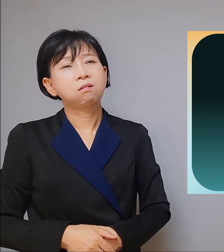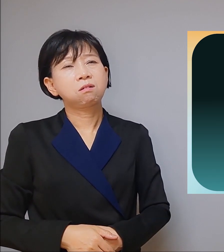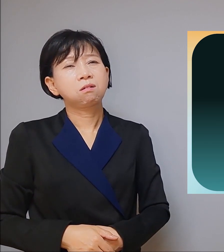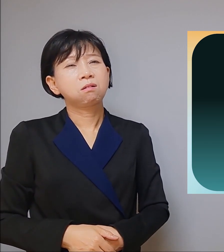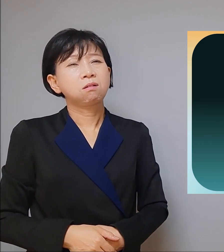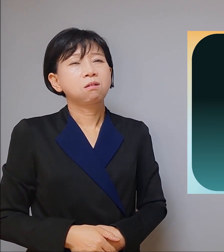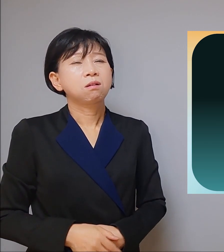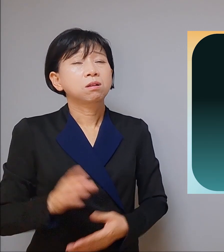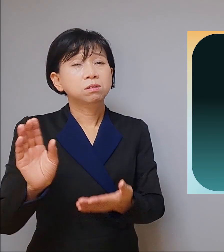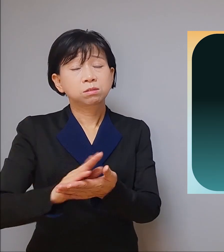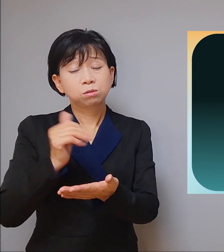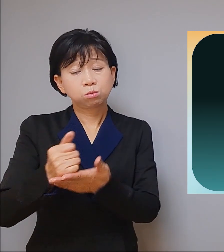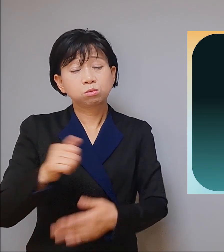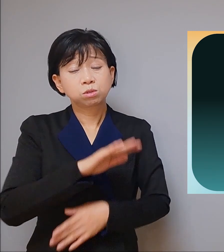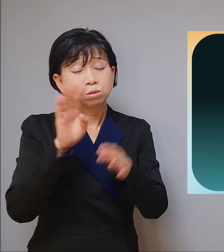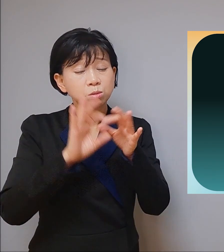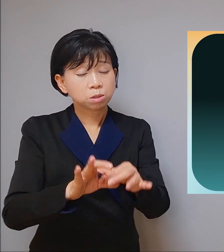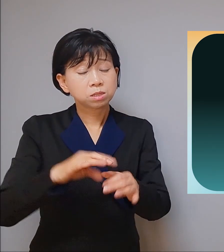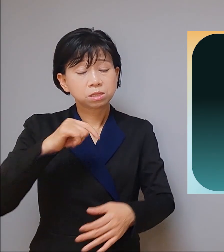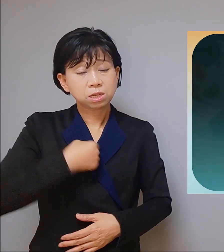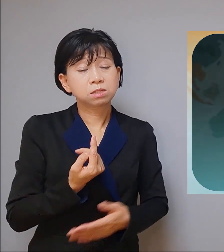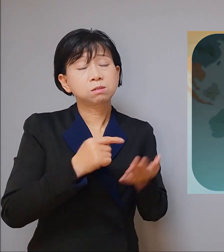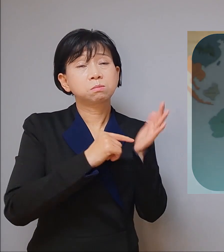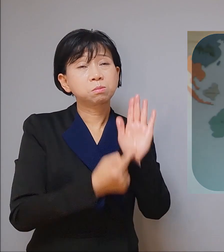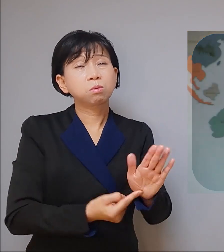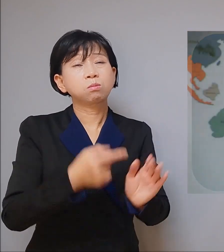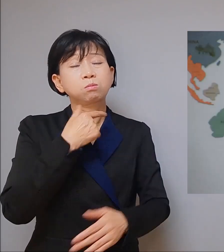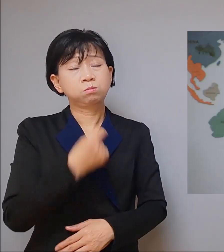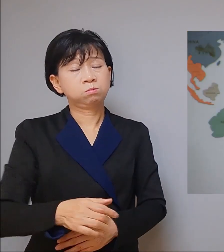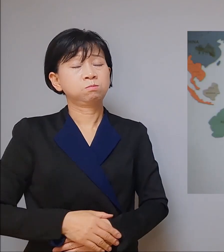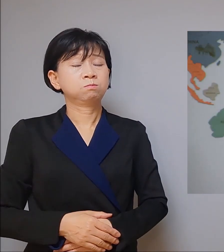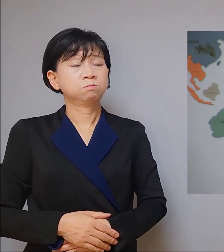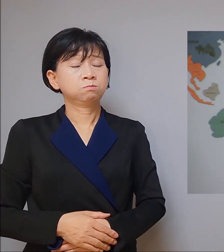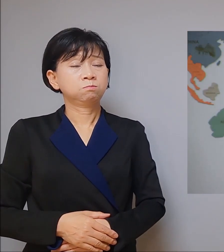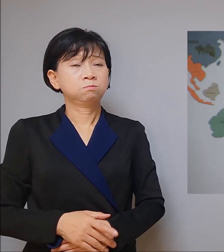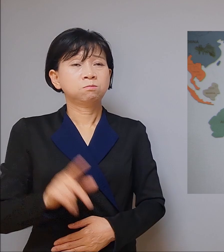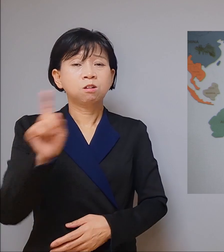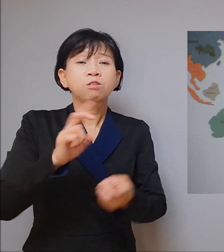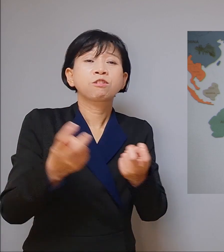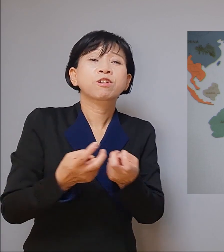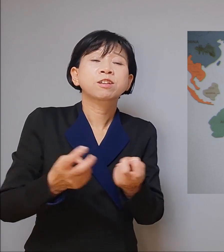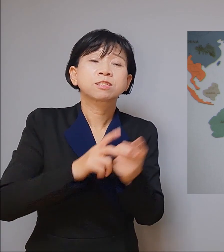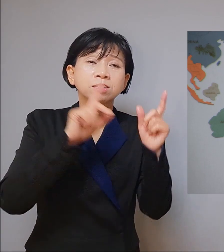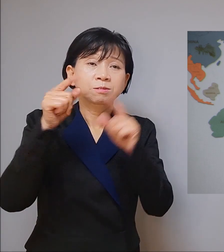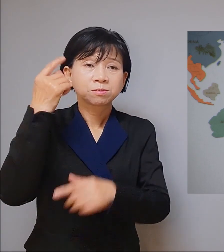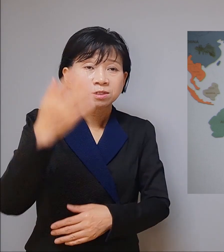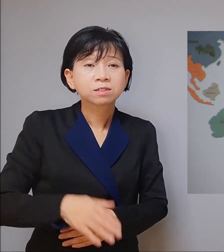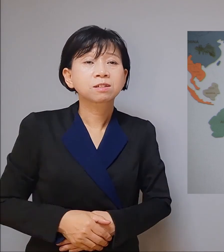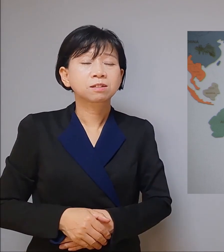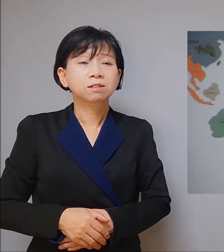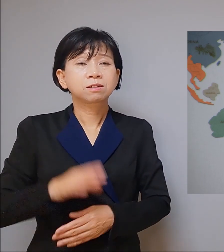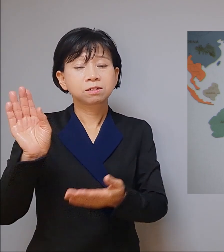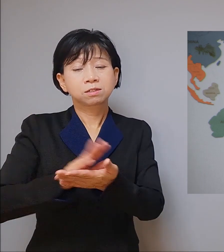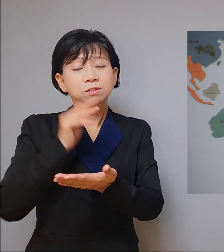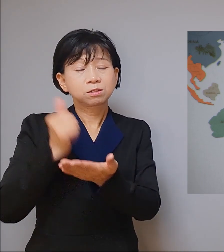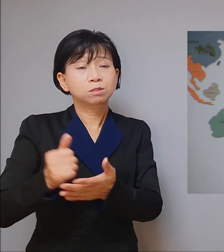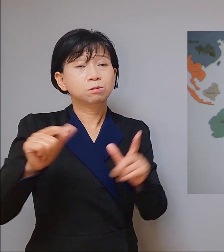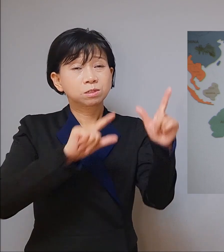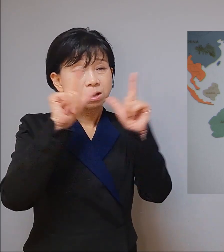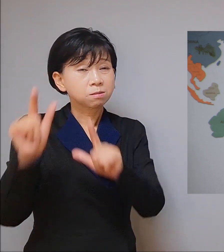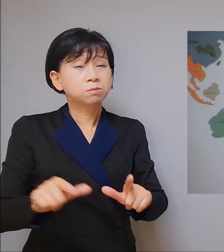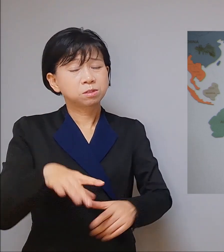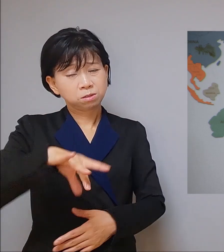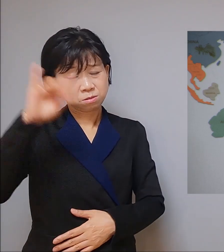아멘. 그리스도는 우리를 통해서 자신을 표현하고 싶어 하십니다. 그럼 우리가 어떻게 해야 될까요? 여러분, 그리스도인의 삶은요, 처음부터